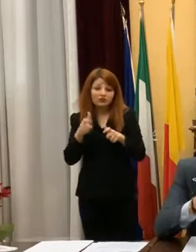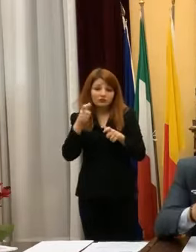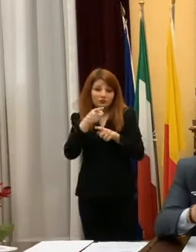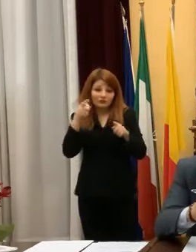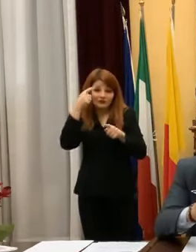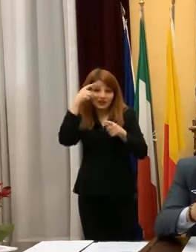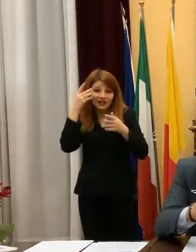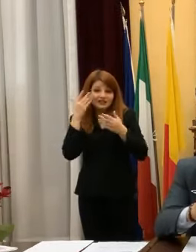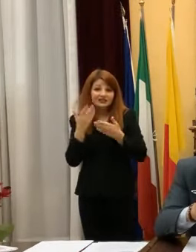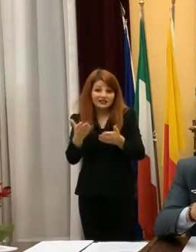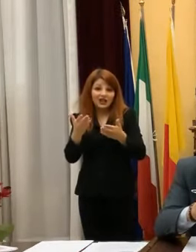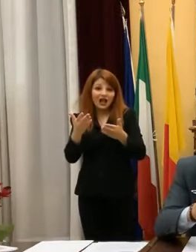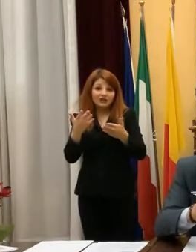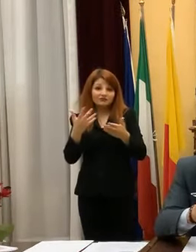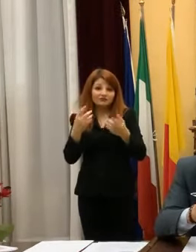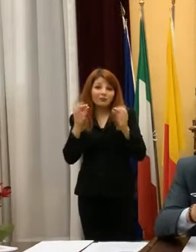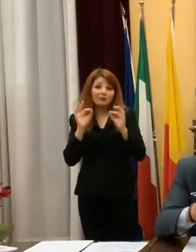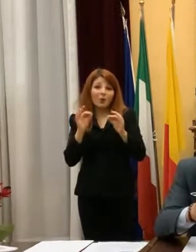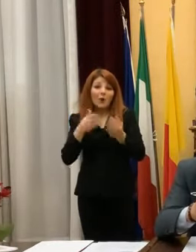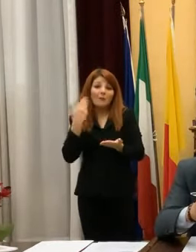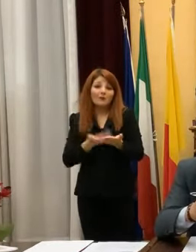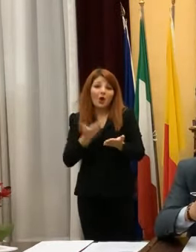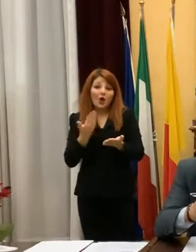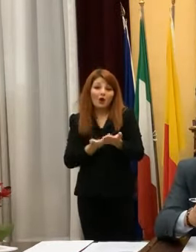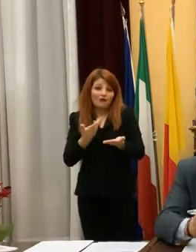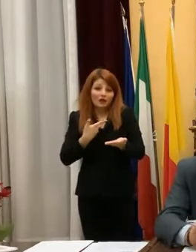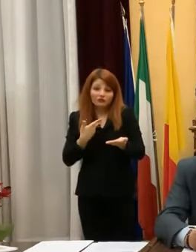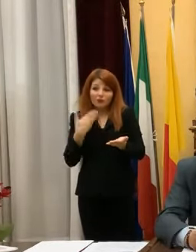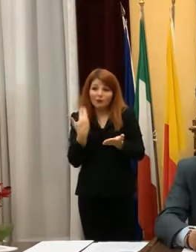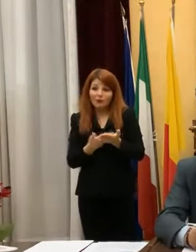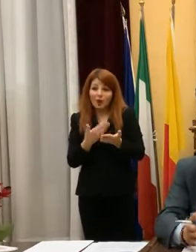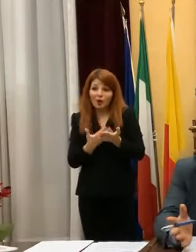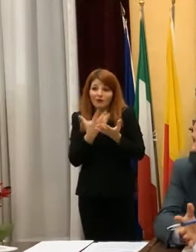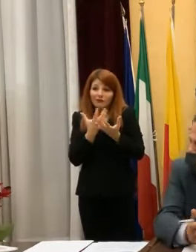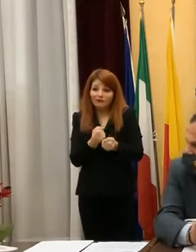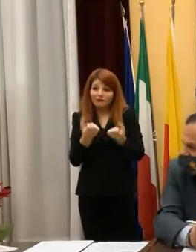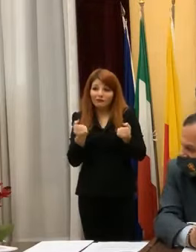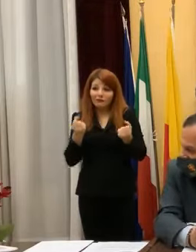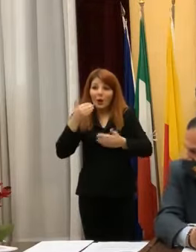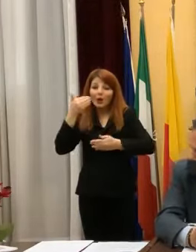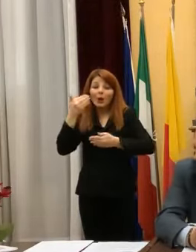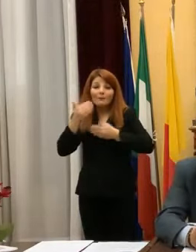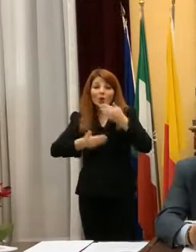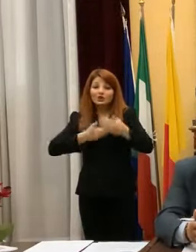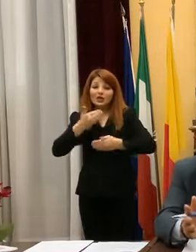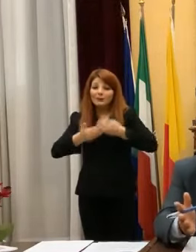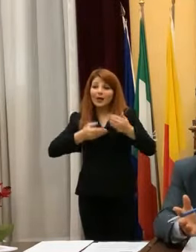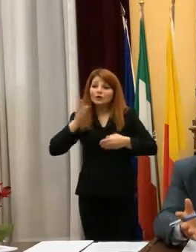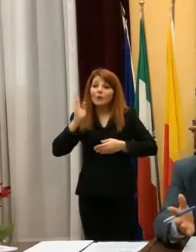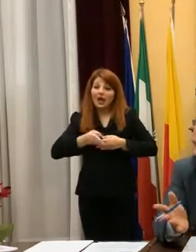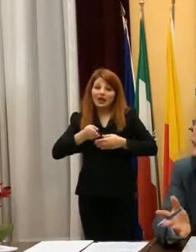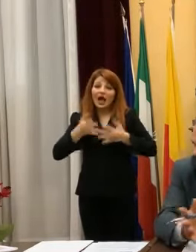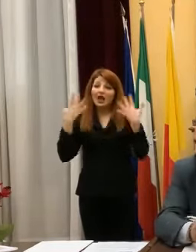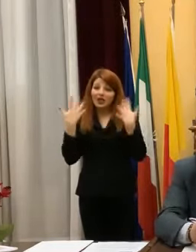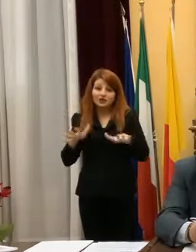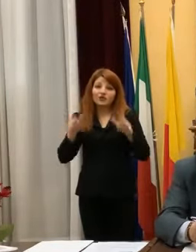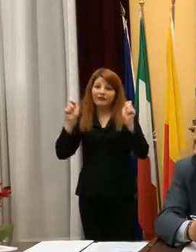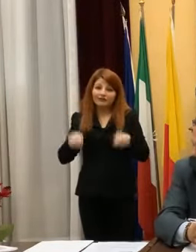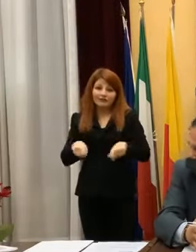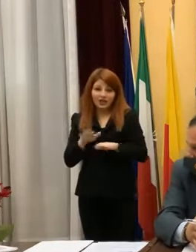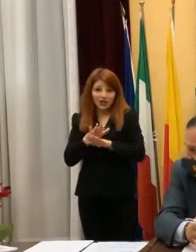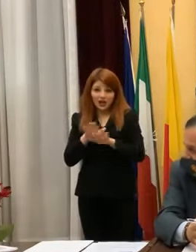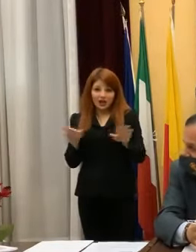quei fatti, che purtroppo non potrà ridare la vita a non so quanti sono morti, 25, 30,